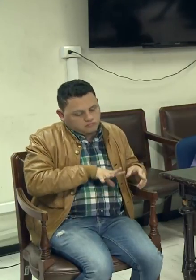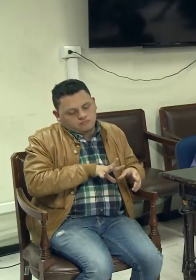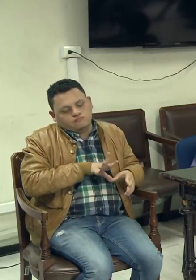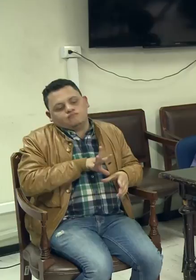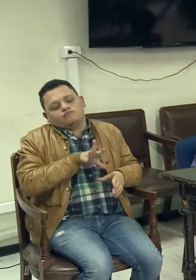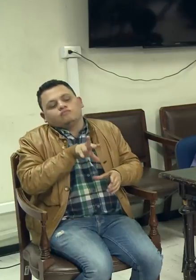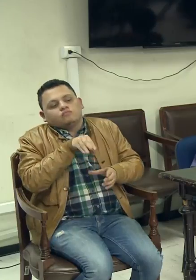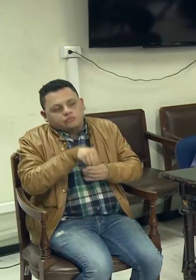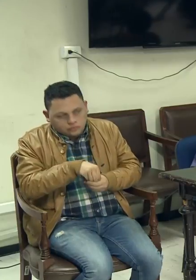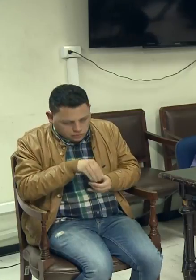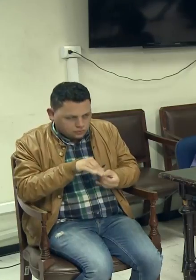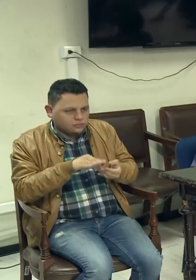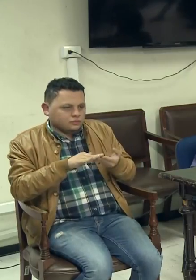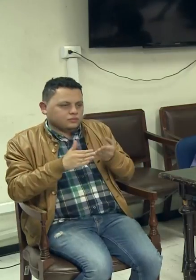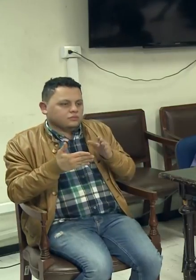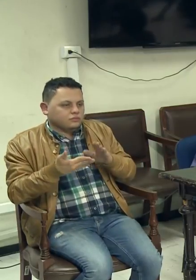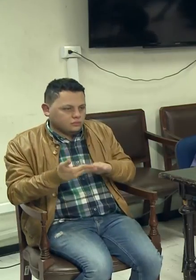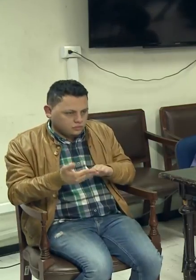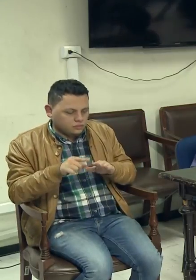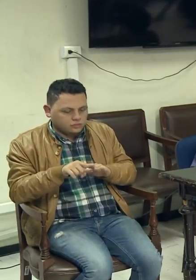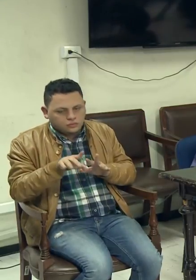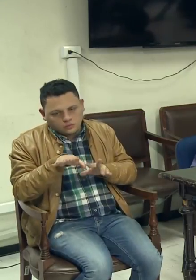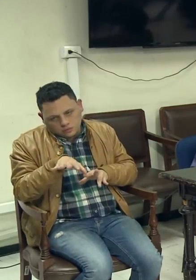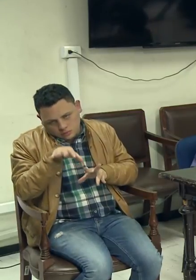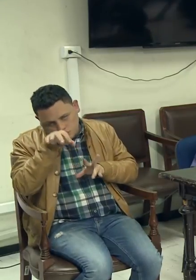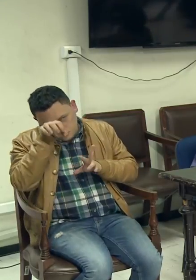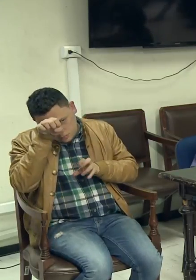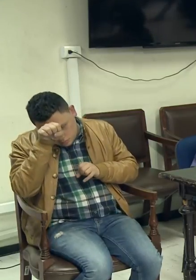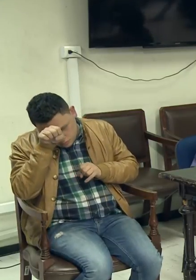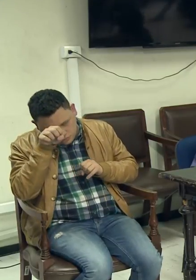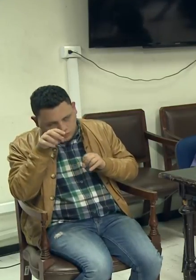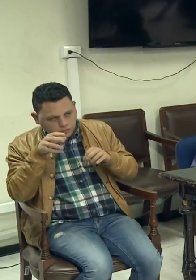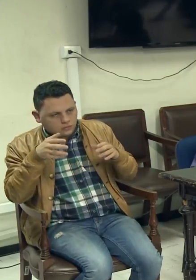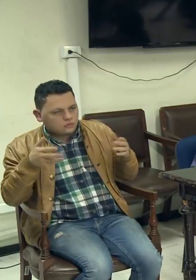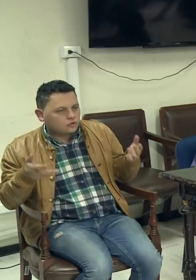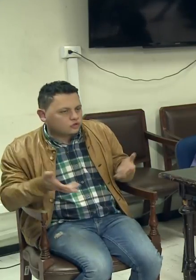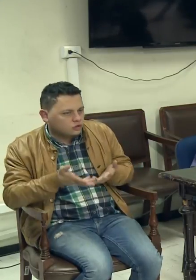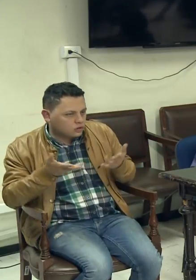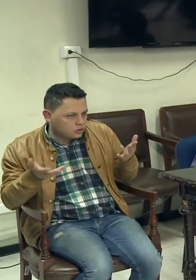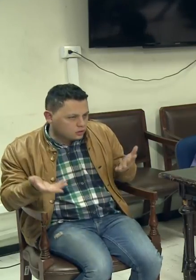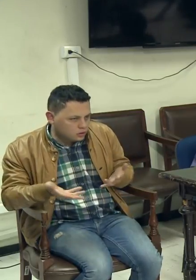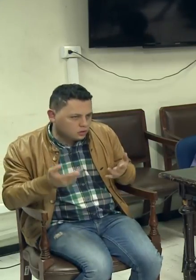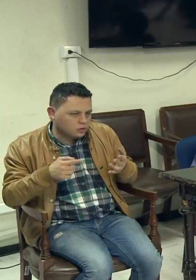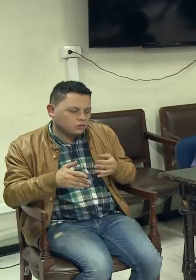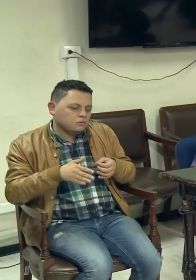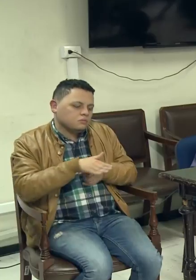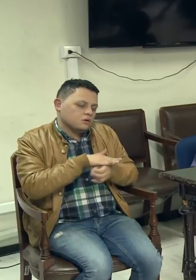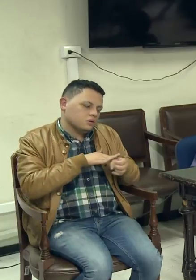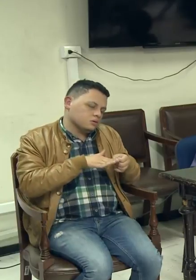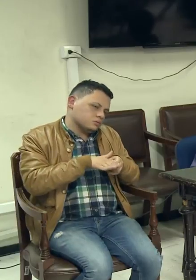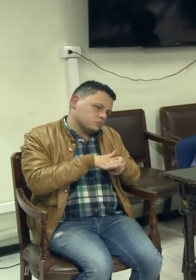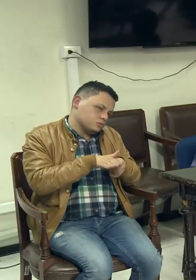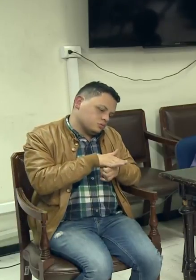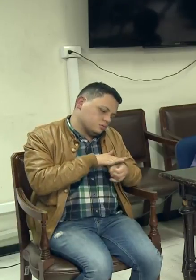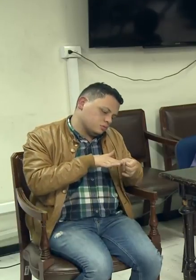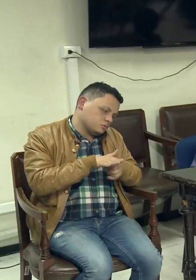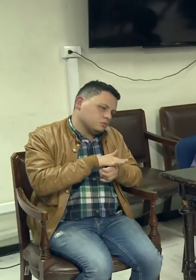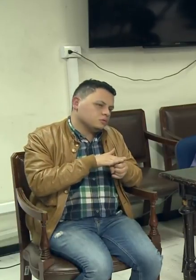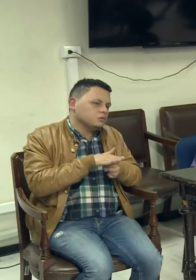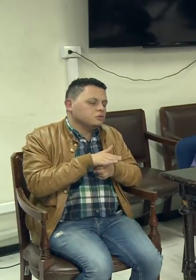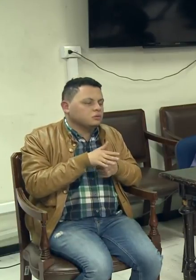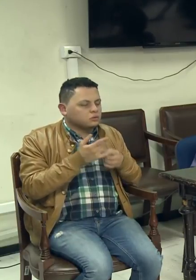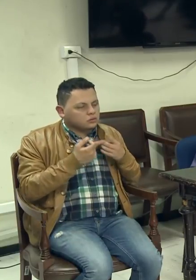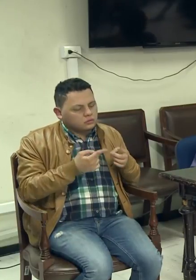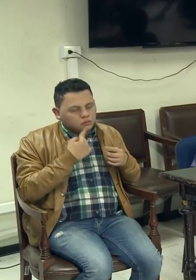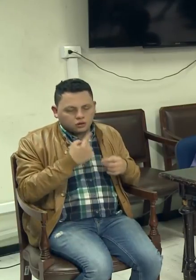de la comunidad de aprendizaje en un barrio y nos ríamos